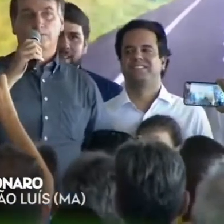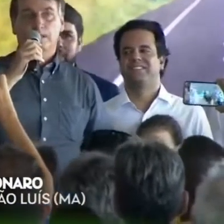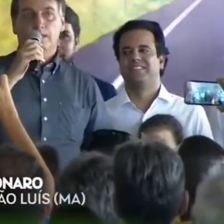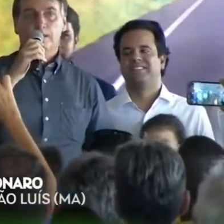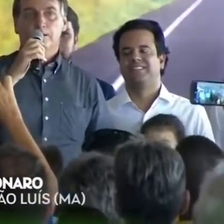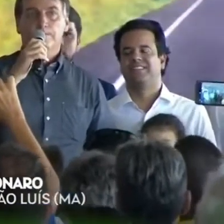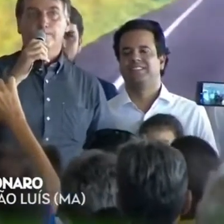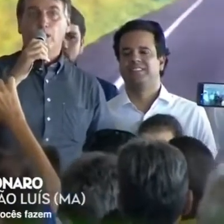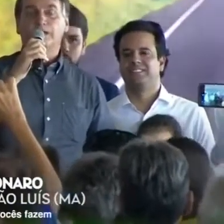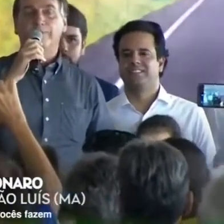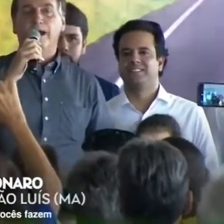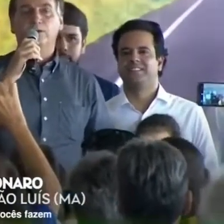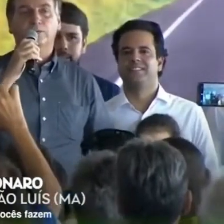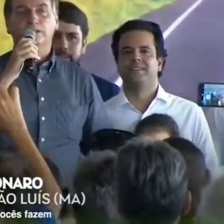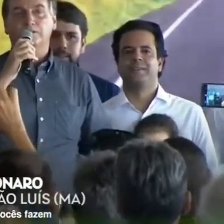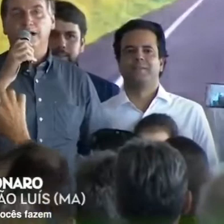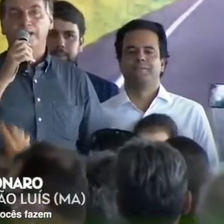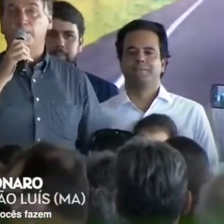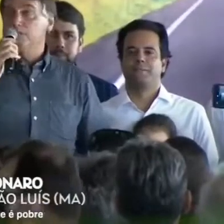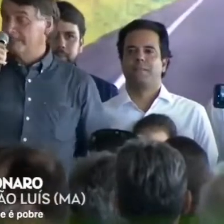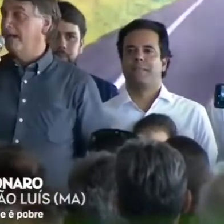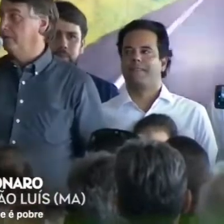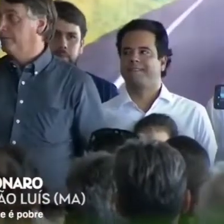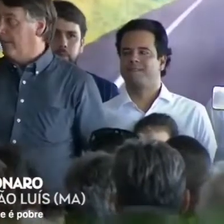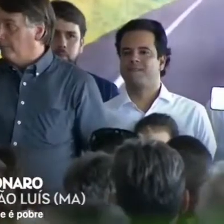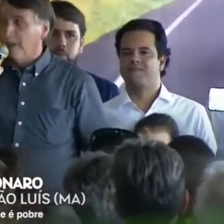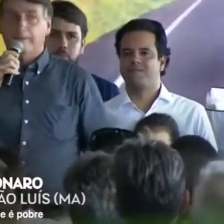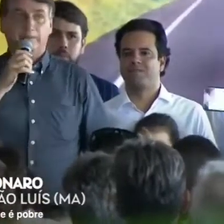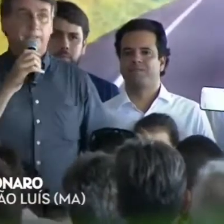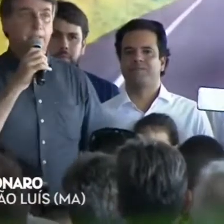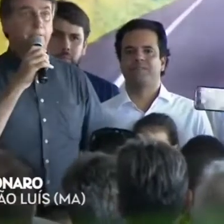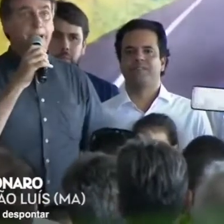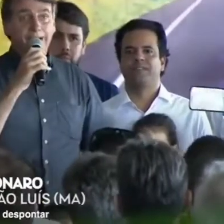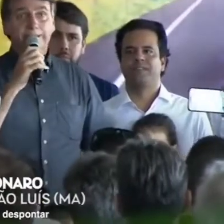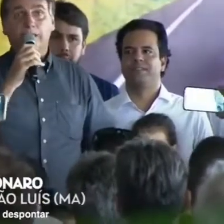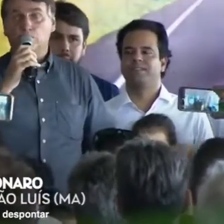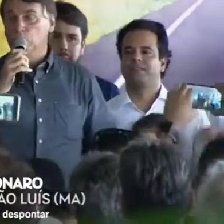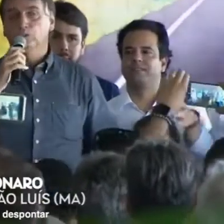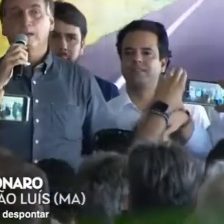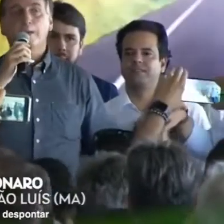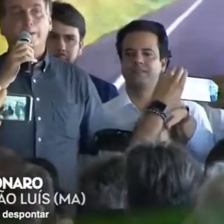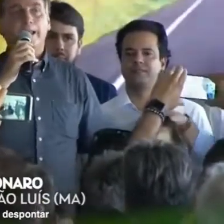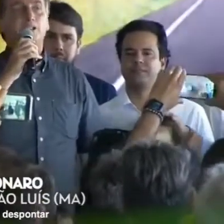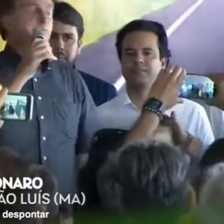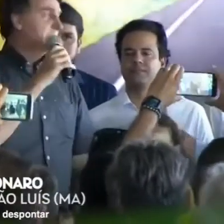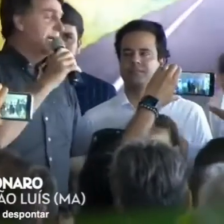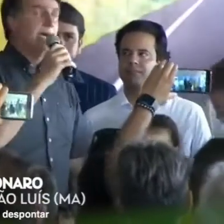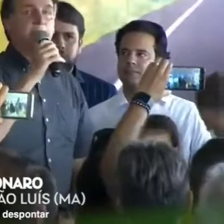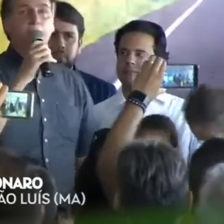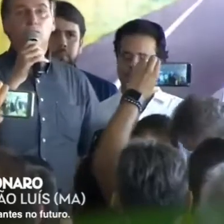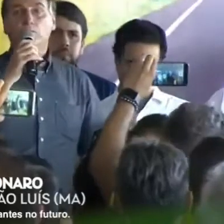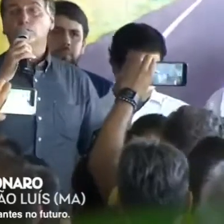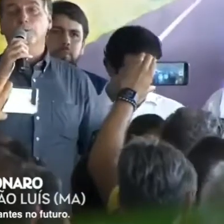Deus pelo trabalho que vocês fazem por um estado que é pobre, mas tem tudo para